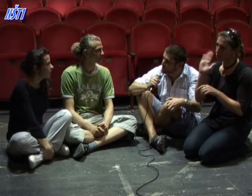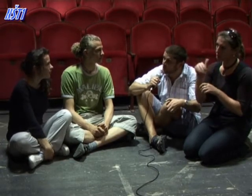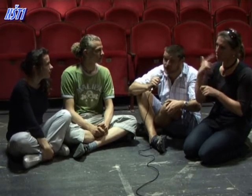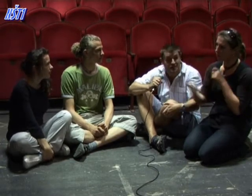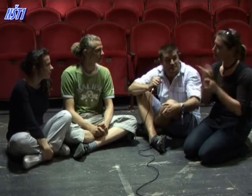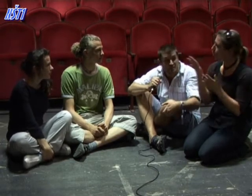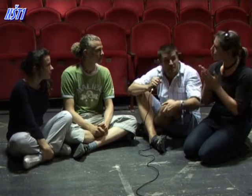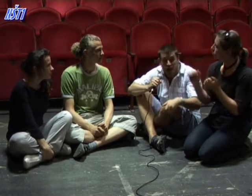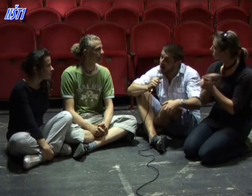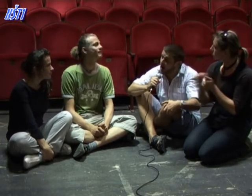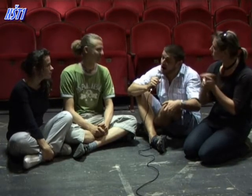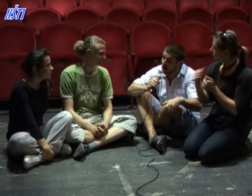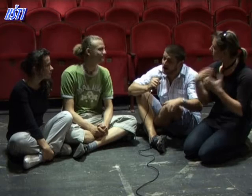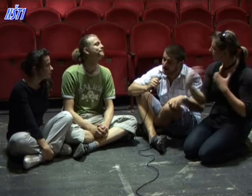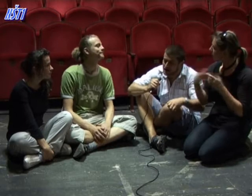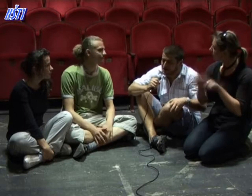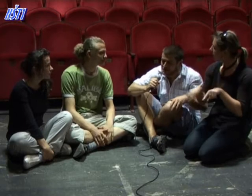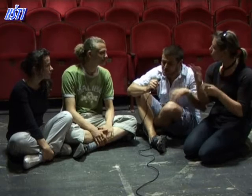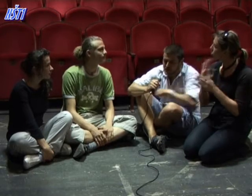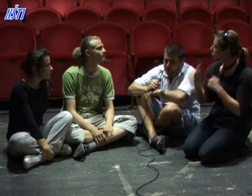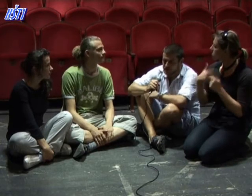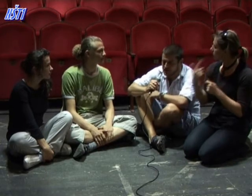už přes dva roky funguje a